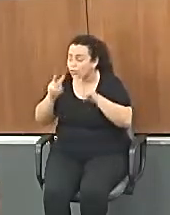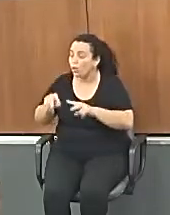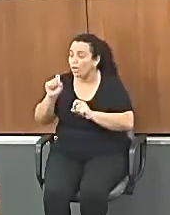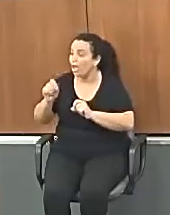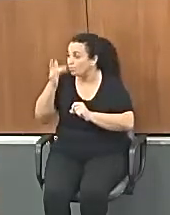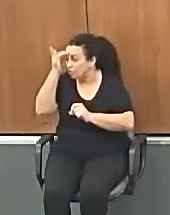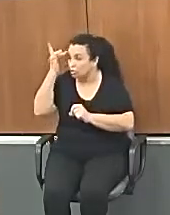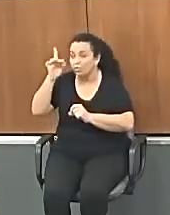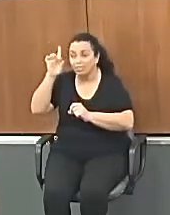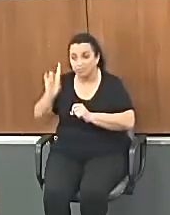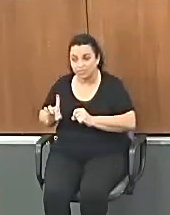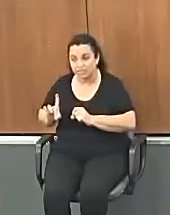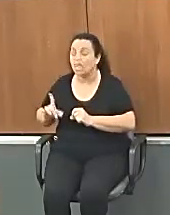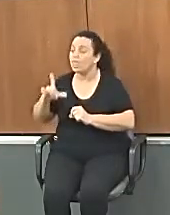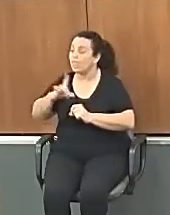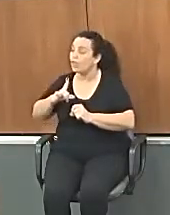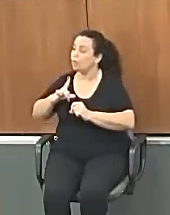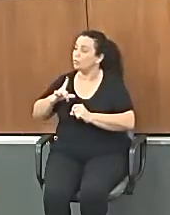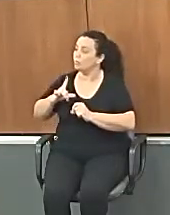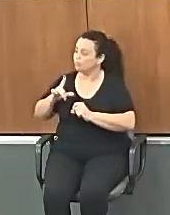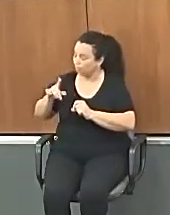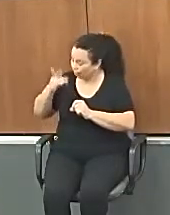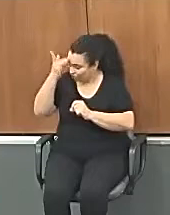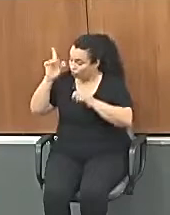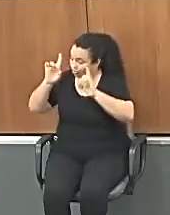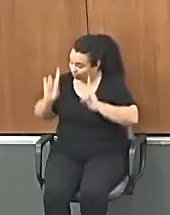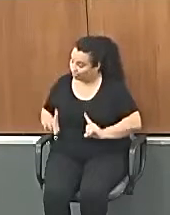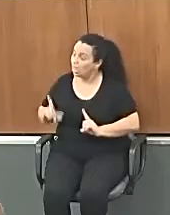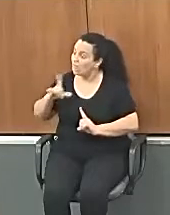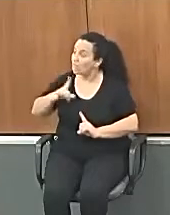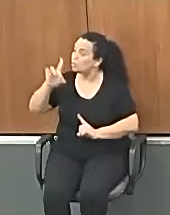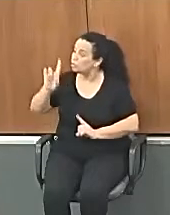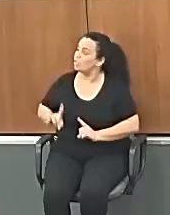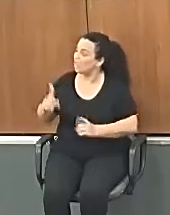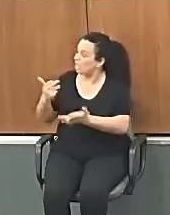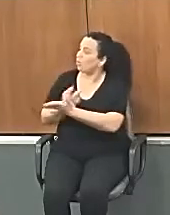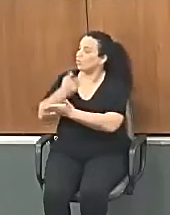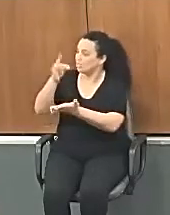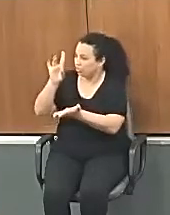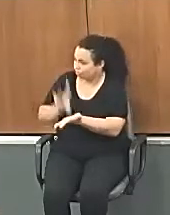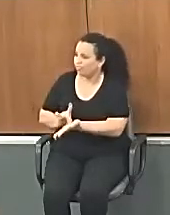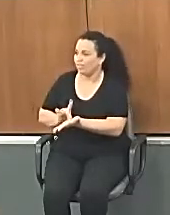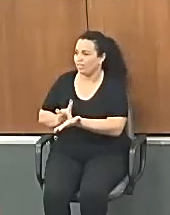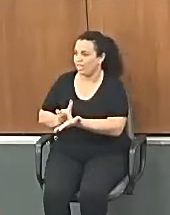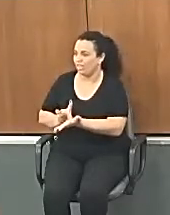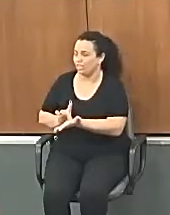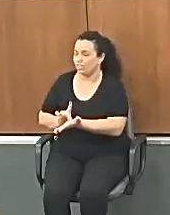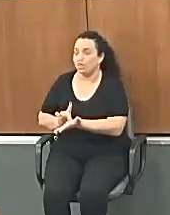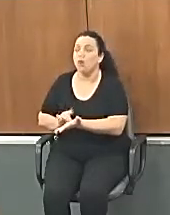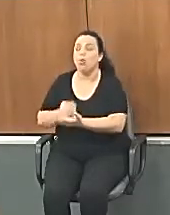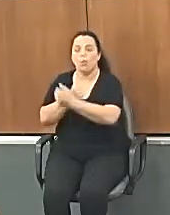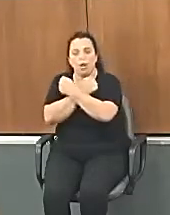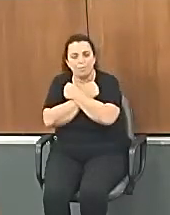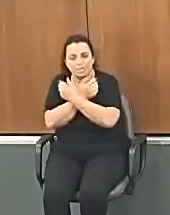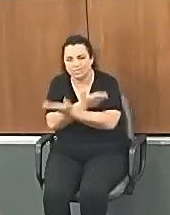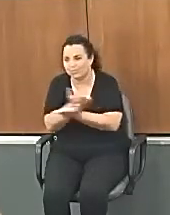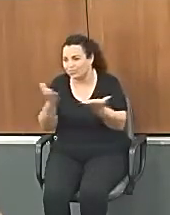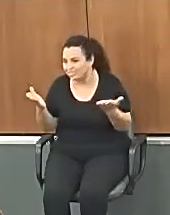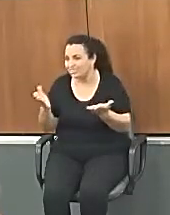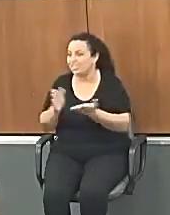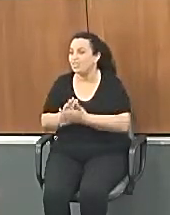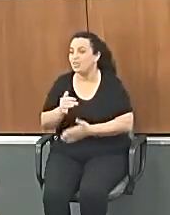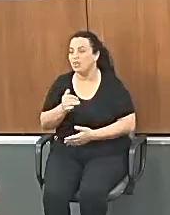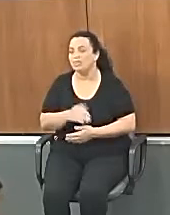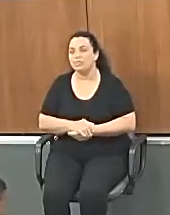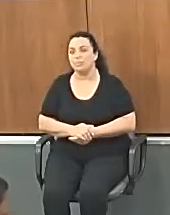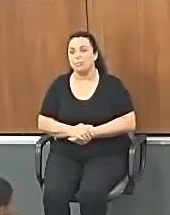o que é de direito de cada um de vocês né de cada um de nós cidadãos desse país tão grande abraço me perdoe deputado